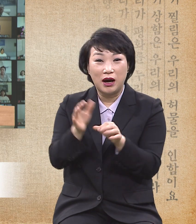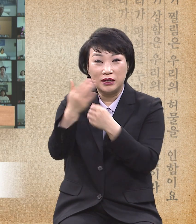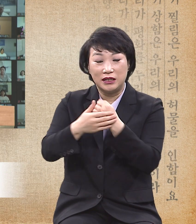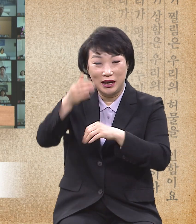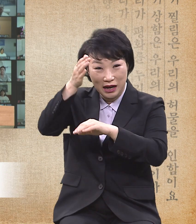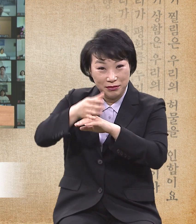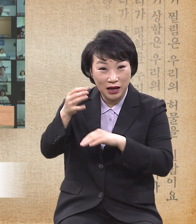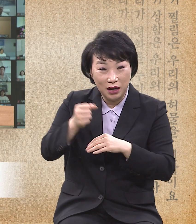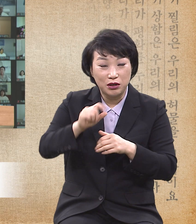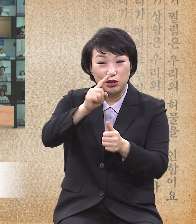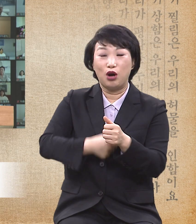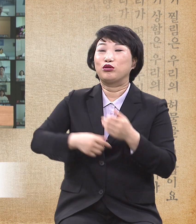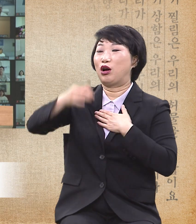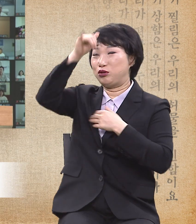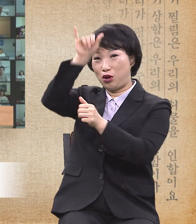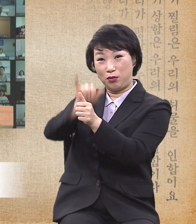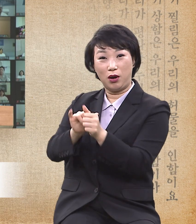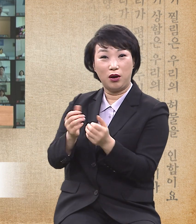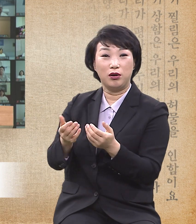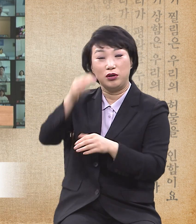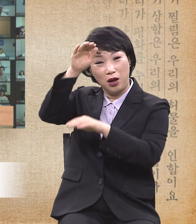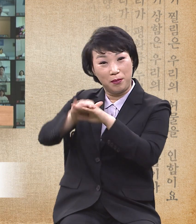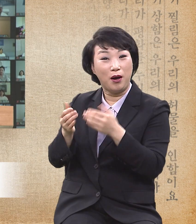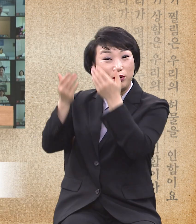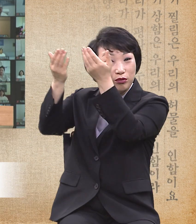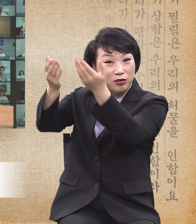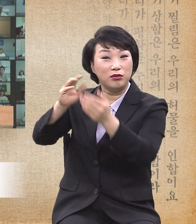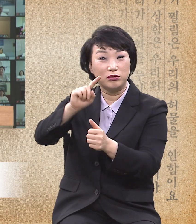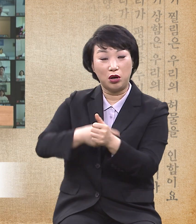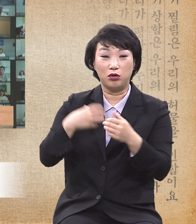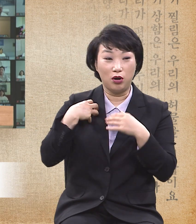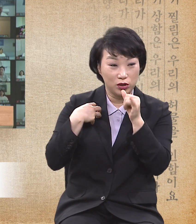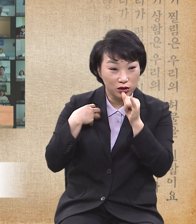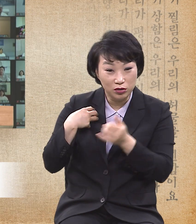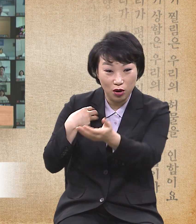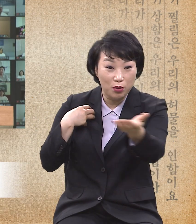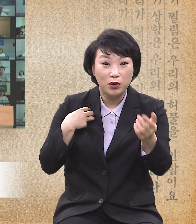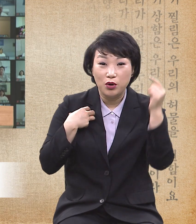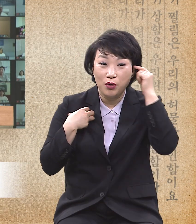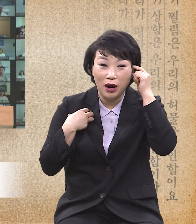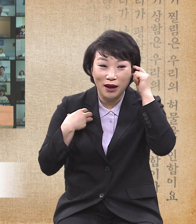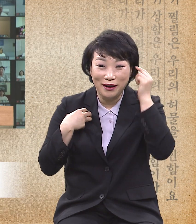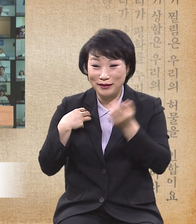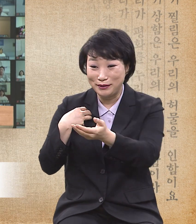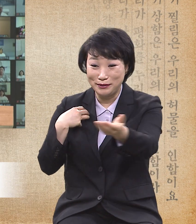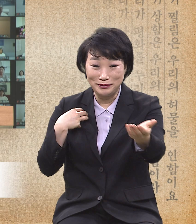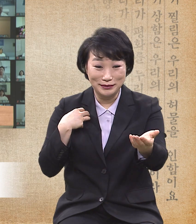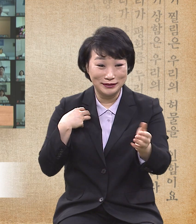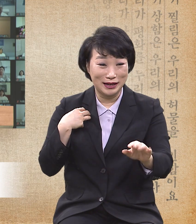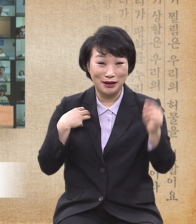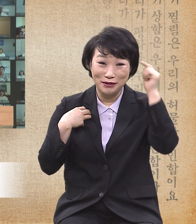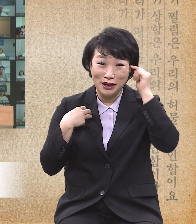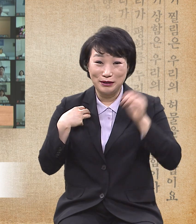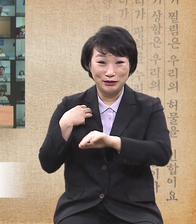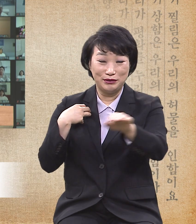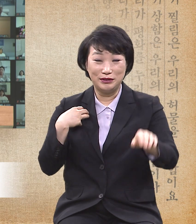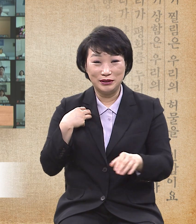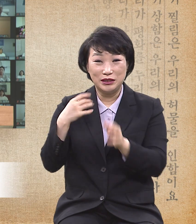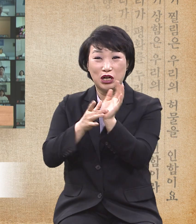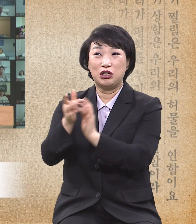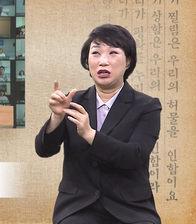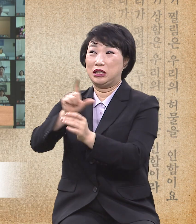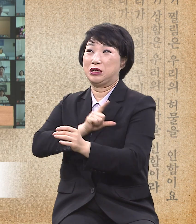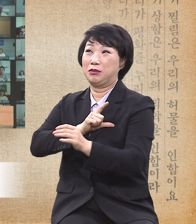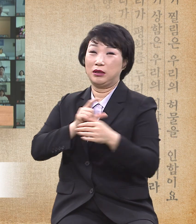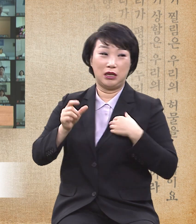감사해서 당연히 예배해야 되는데, 왜 우리는 어째서 우리는 그 이름과